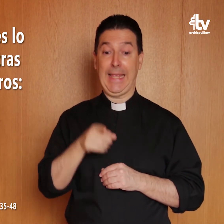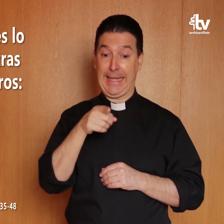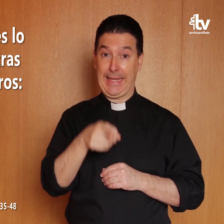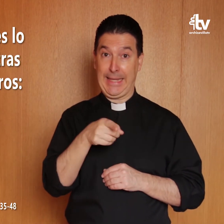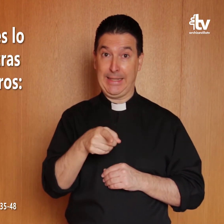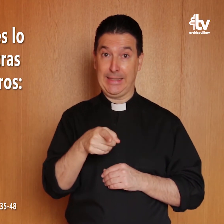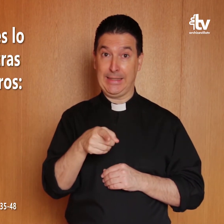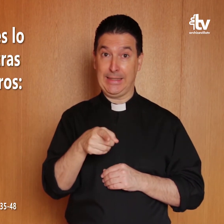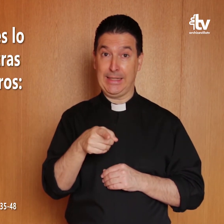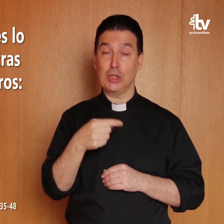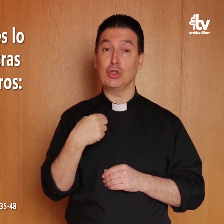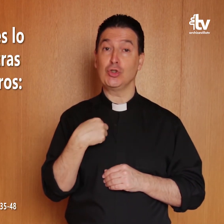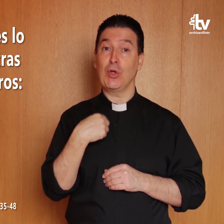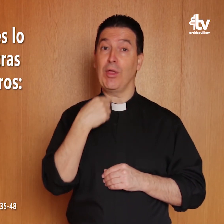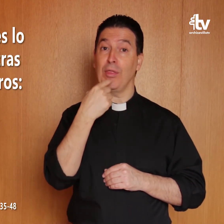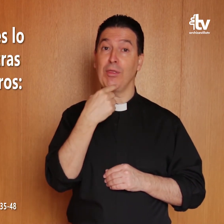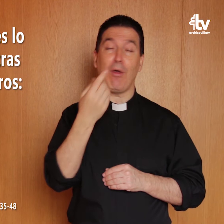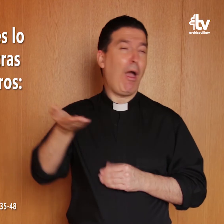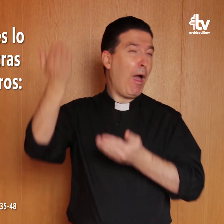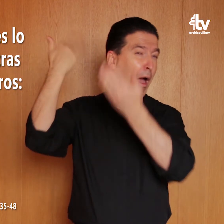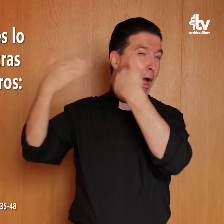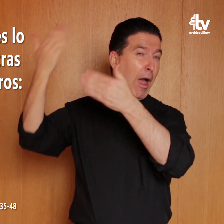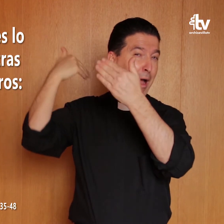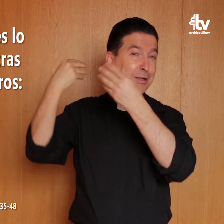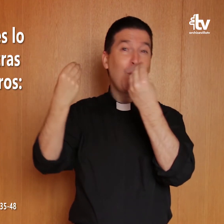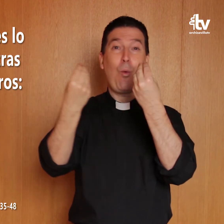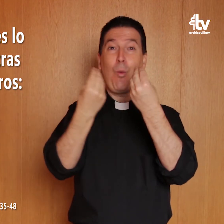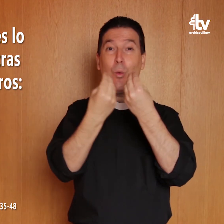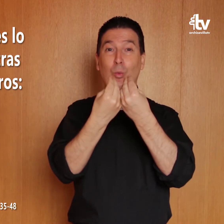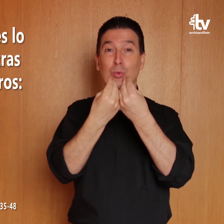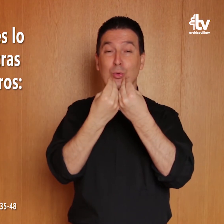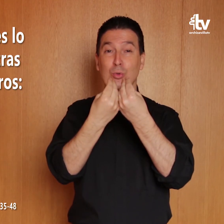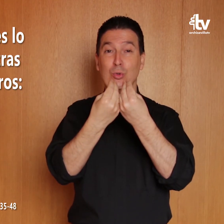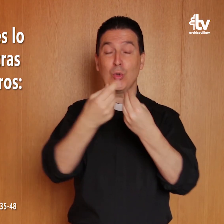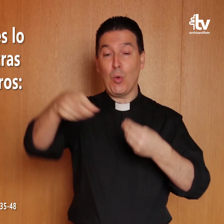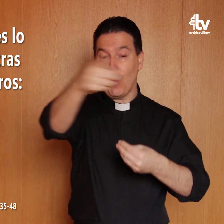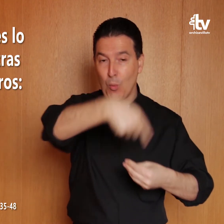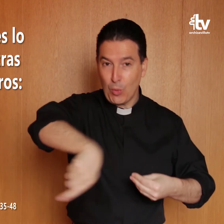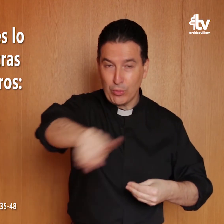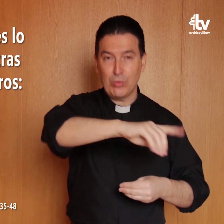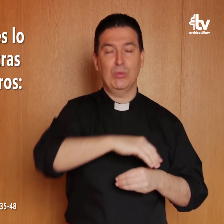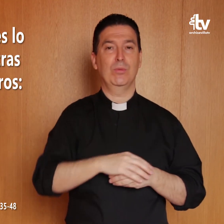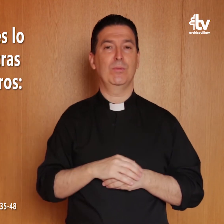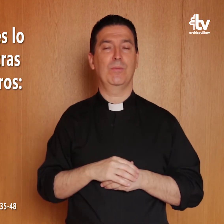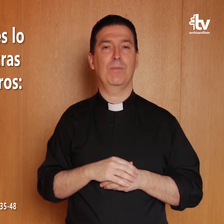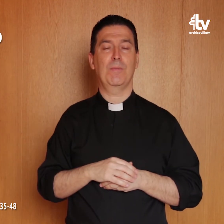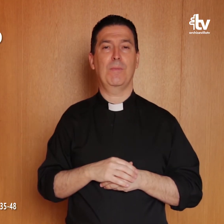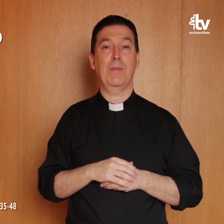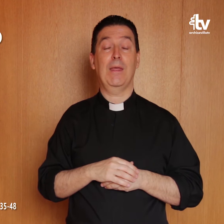Esto es lo que os dije mientras estaba con vosotros Que era